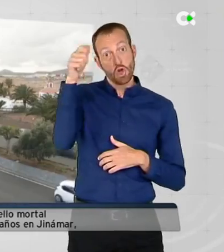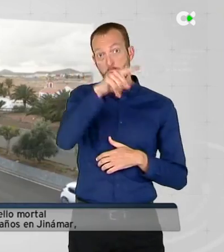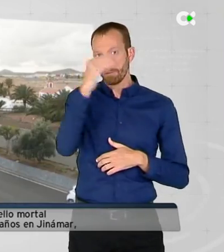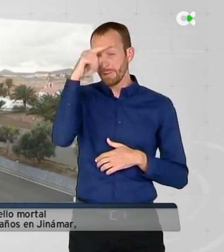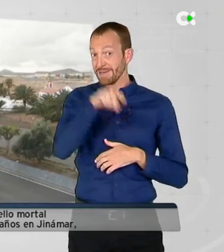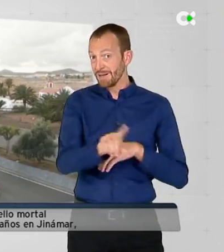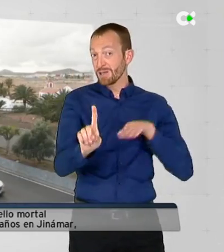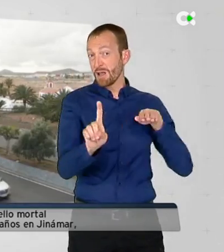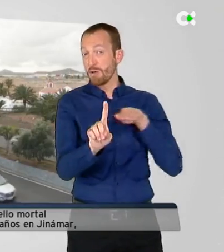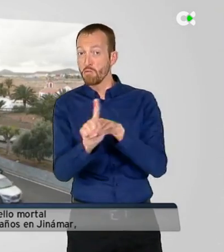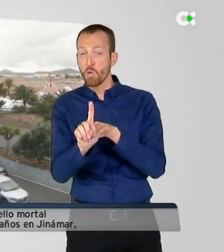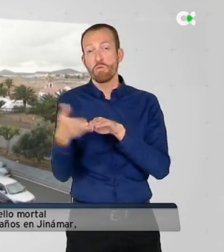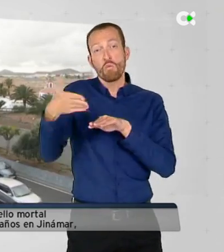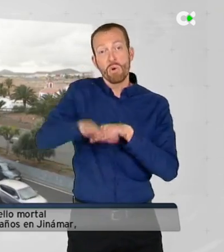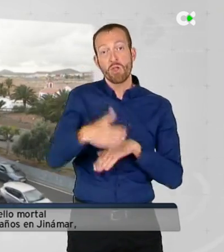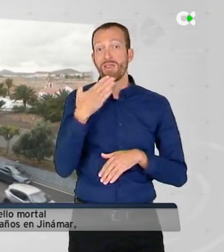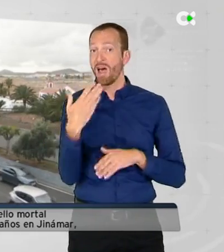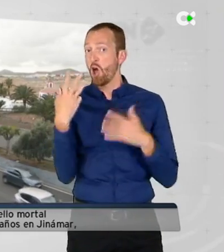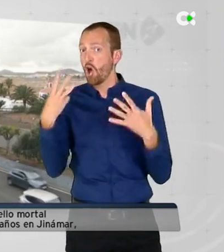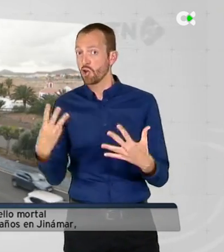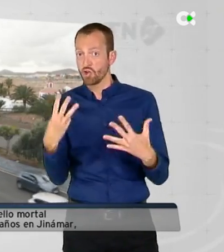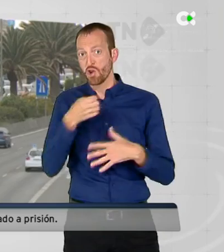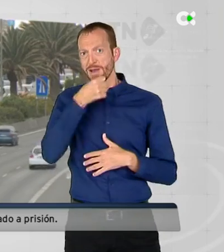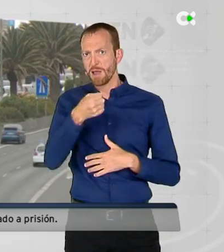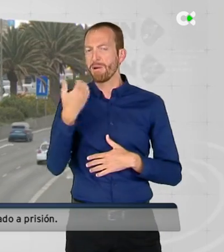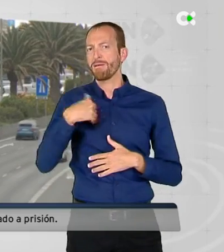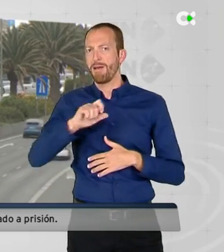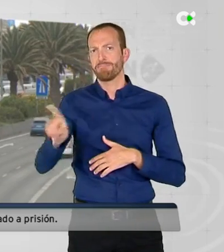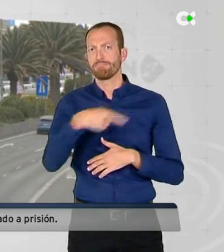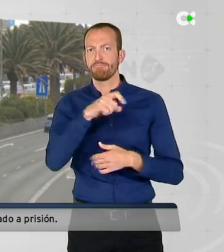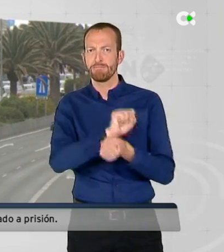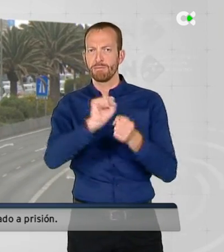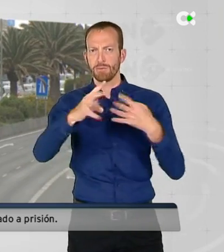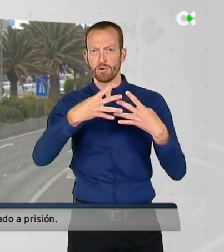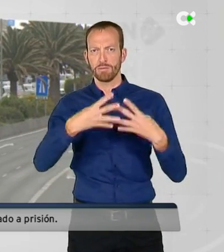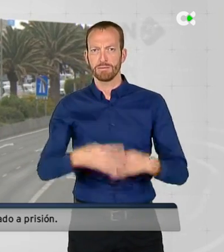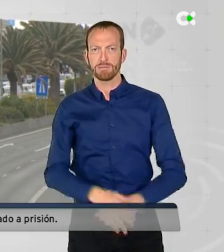atropello mortal de un menor de ocho años de edad en Ginamar, ha sido enviado a prisión.